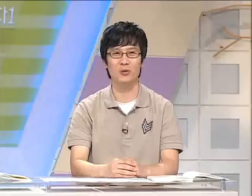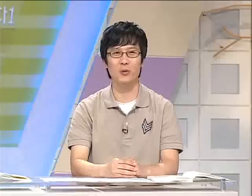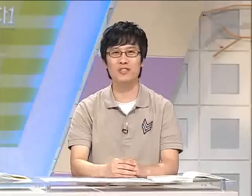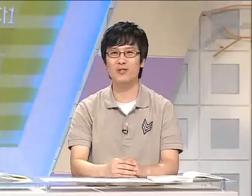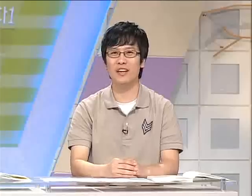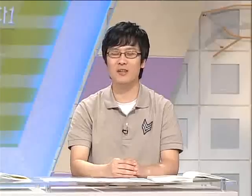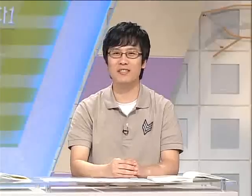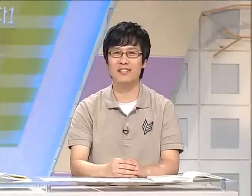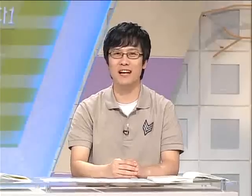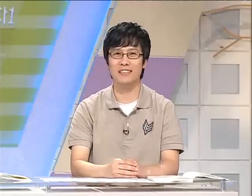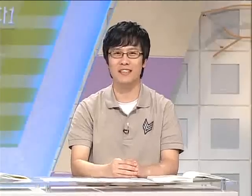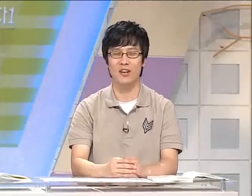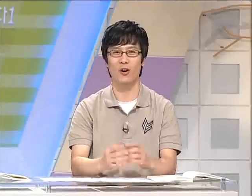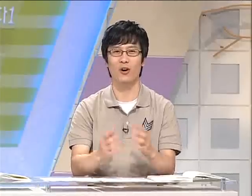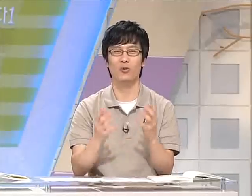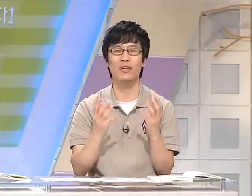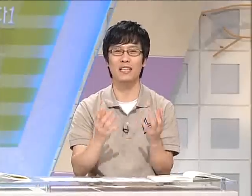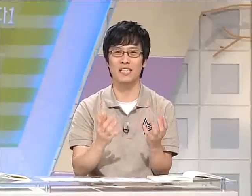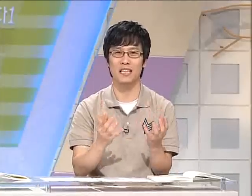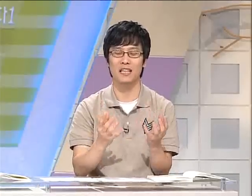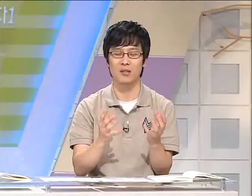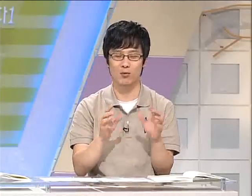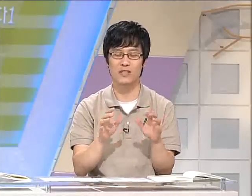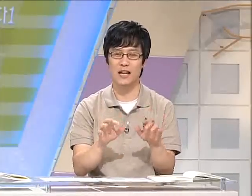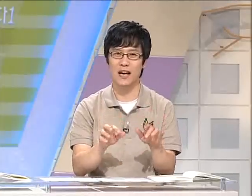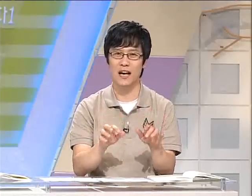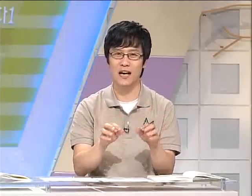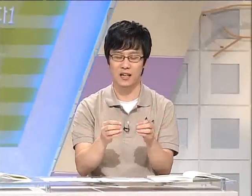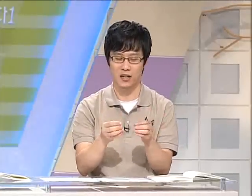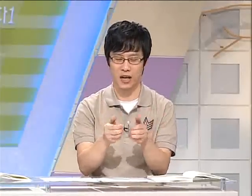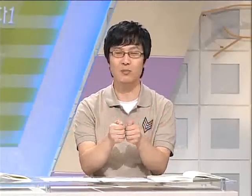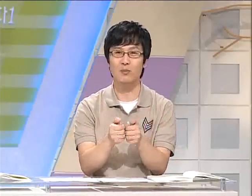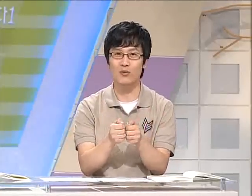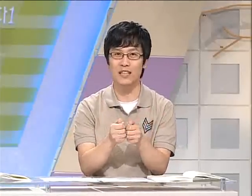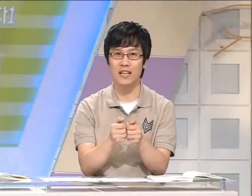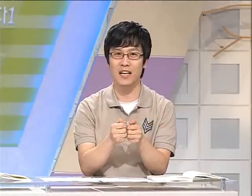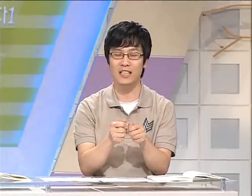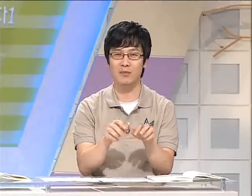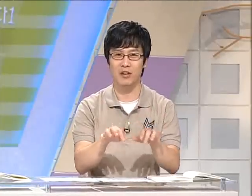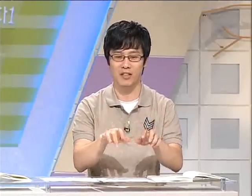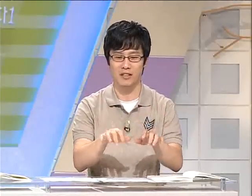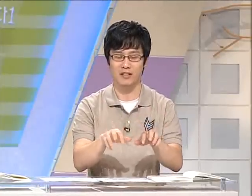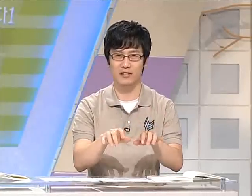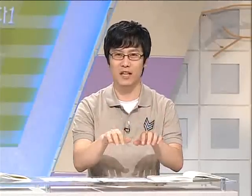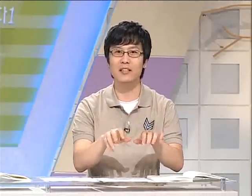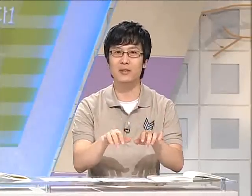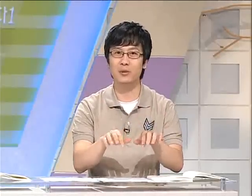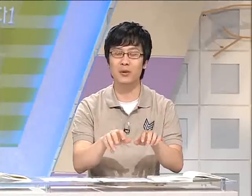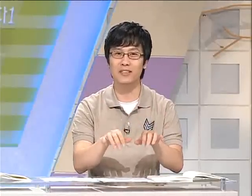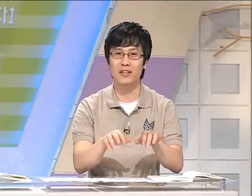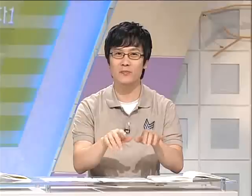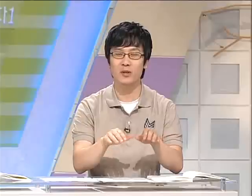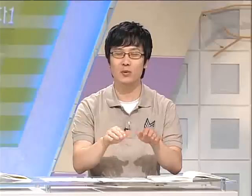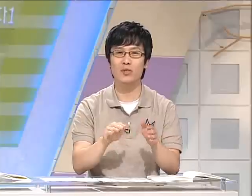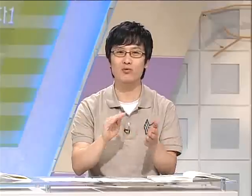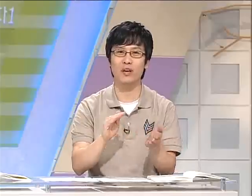통신중개 서비스란 농인이 문자나 핸드폰 문자나 아니면 채팅을 통해서 통신중개